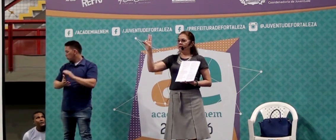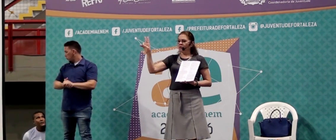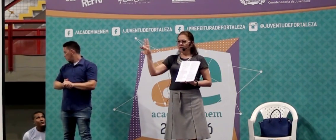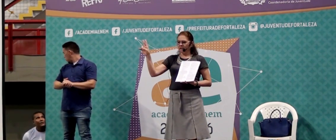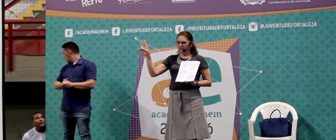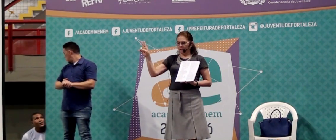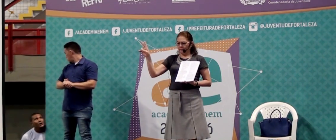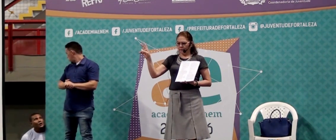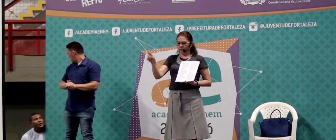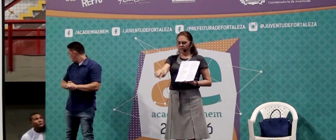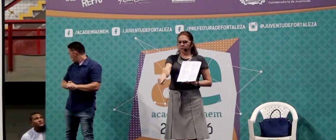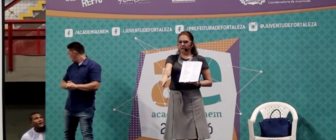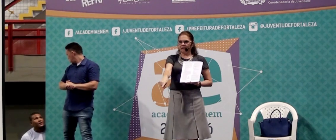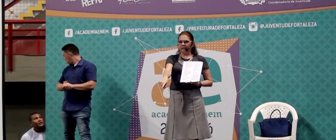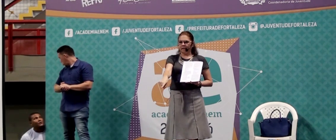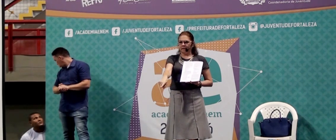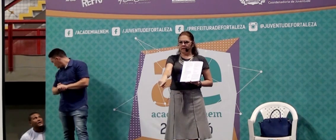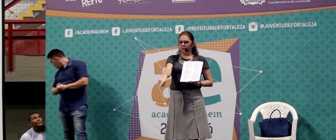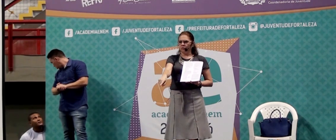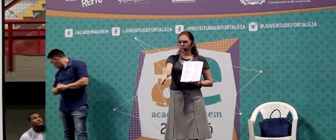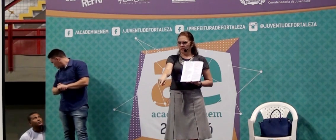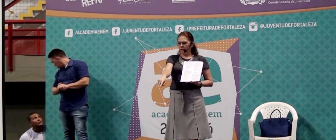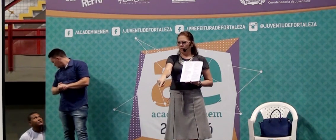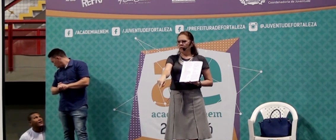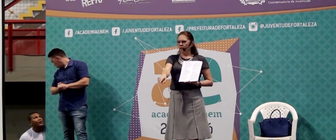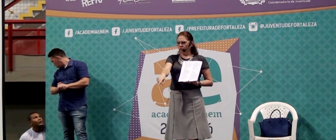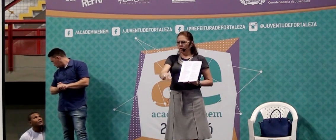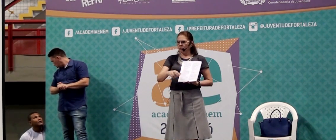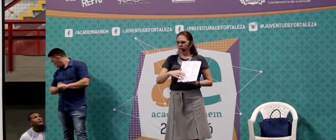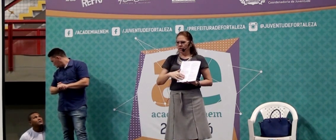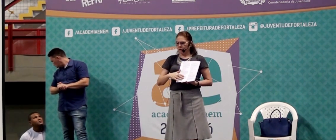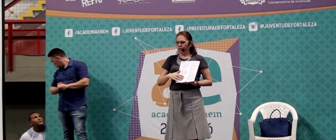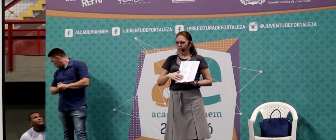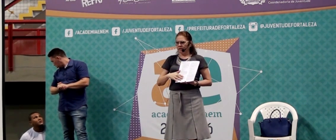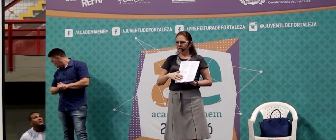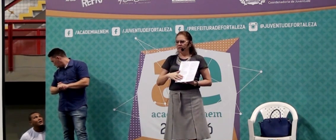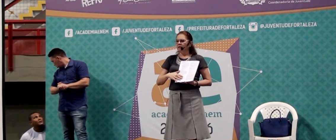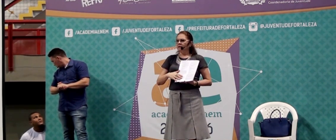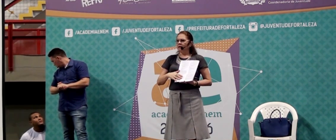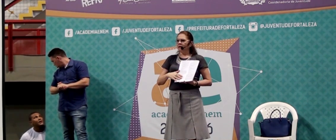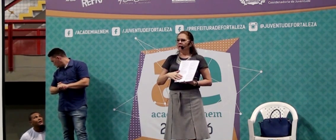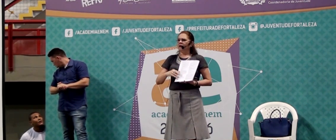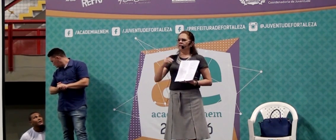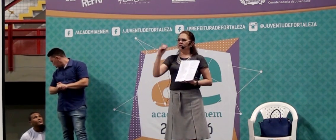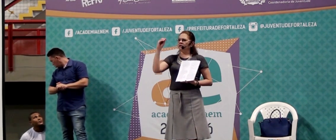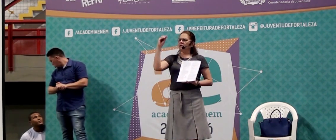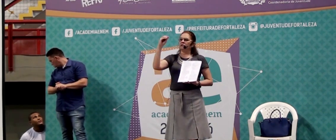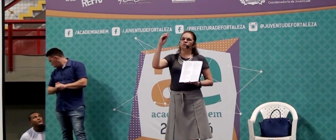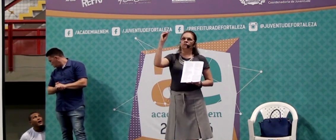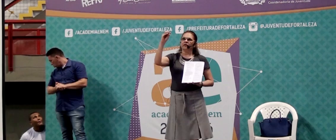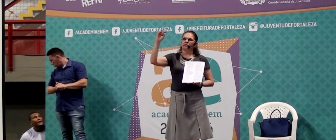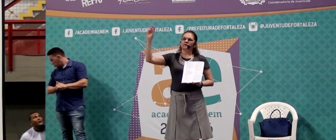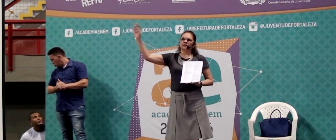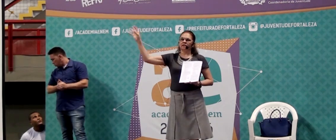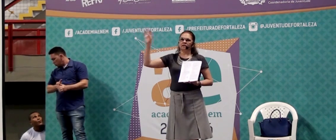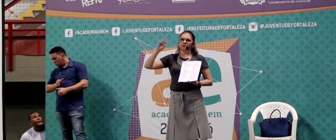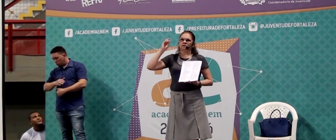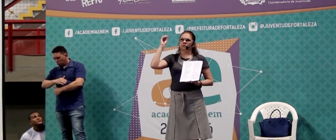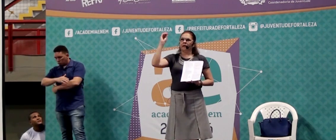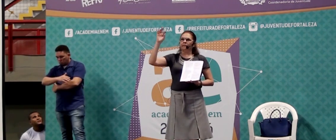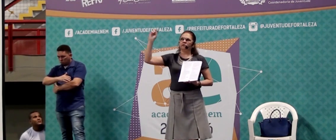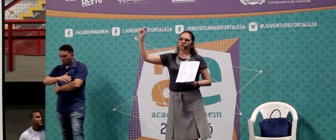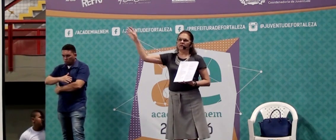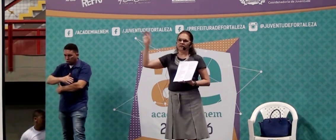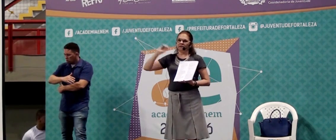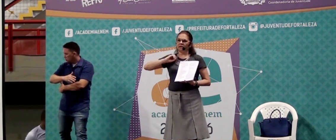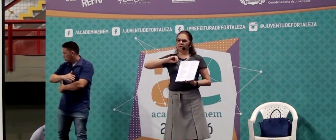que citar 2 exemplos. Quando eu chegar na conclusão, eu dou sugestões, tá? Aí você diz, o governo tem que fazer isso,